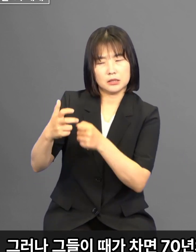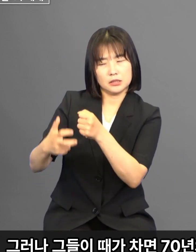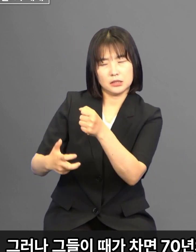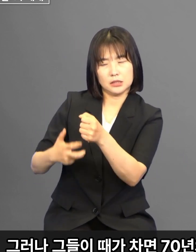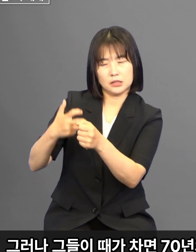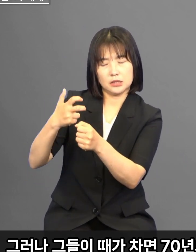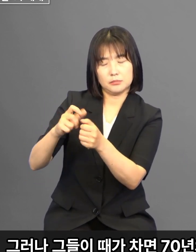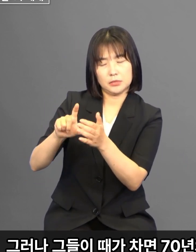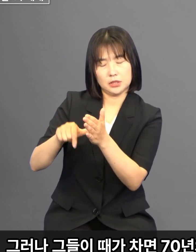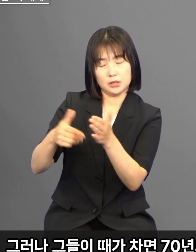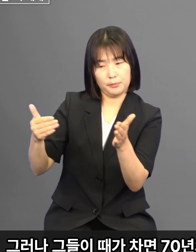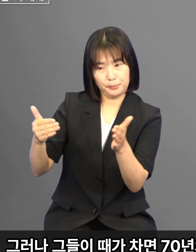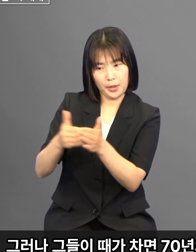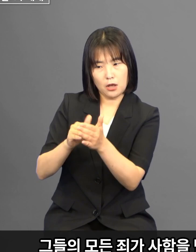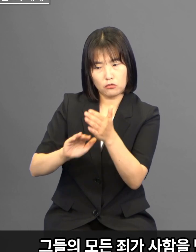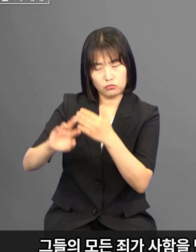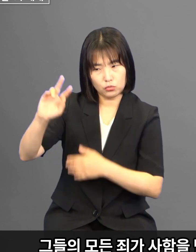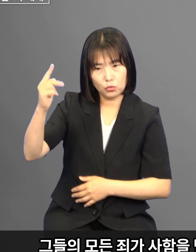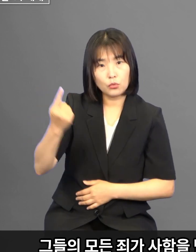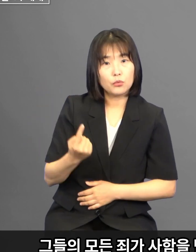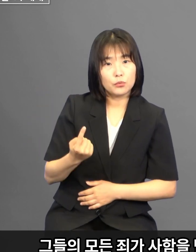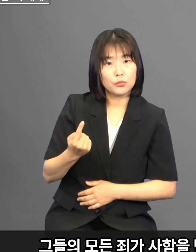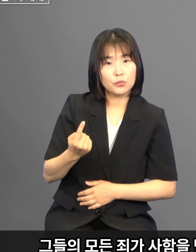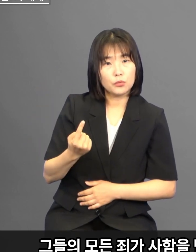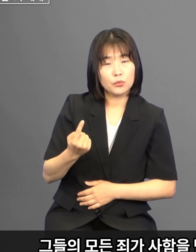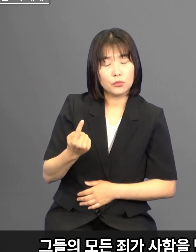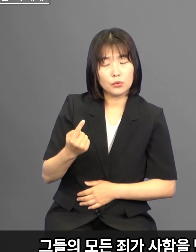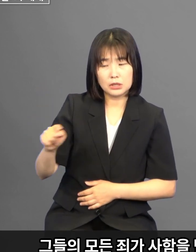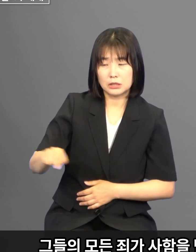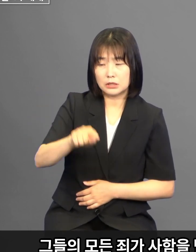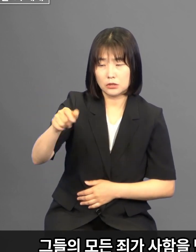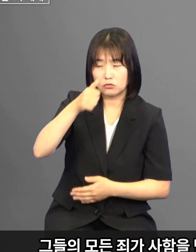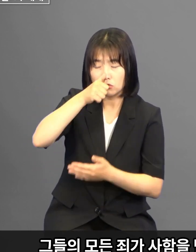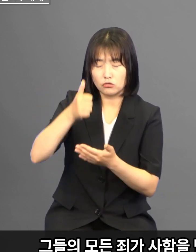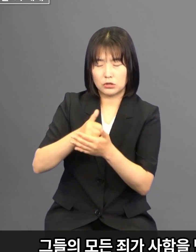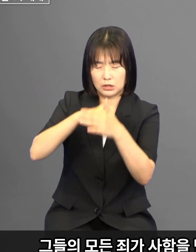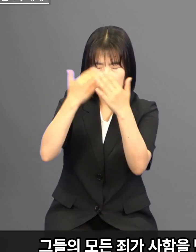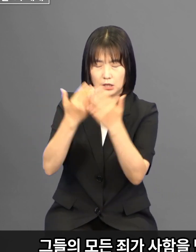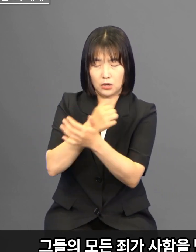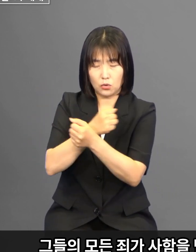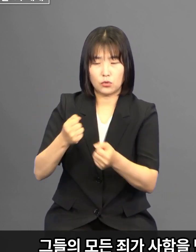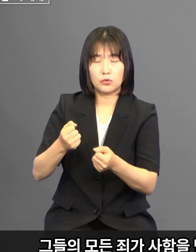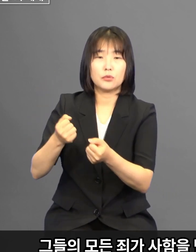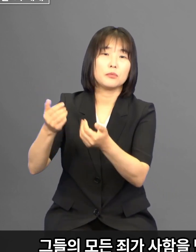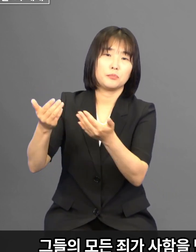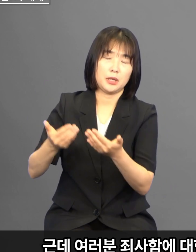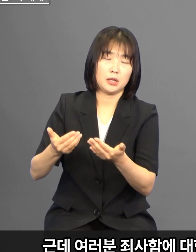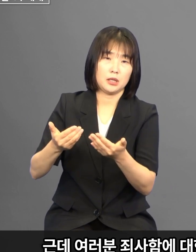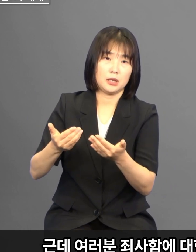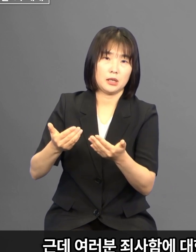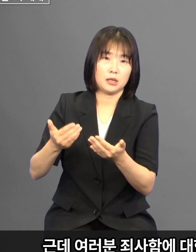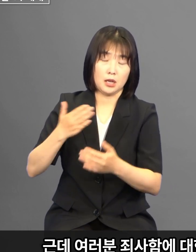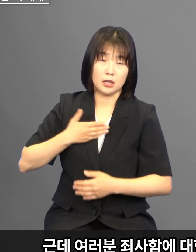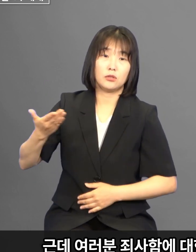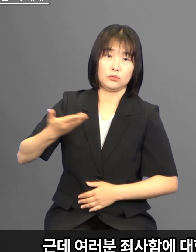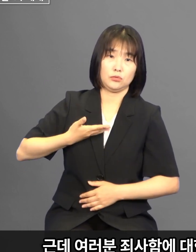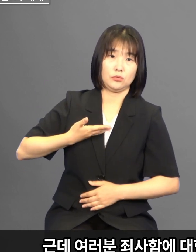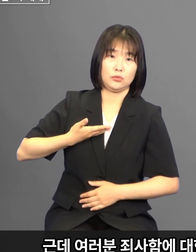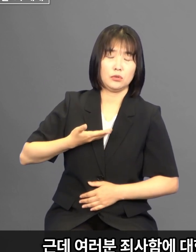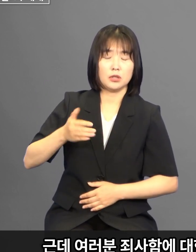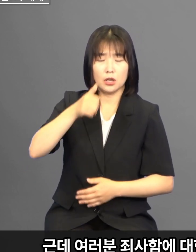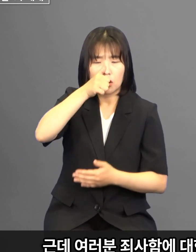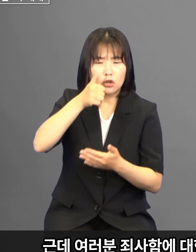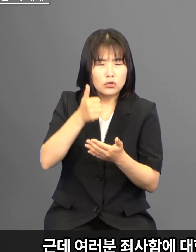시기가 지나면 다시 돌아오게 될 것이고 그들의 모든 죄가 사함을 받을 거야 라고 말씀을 하시는 겁니다. 근데 여러분, 죄 사함에